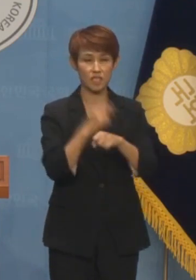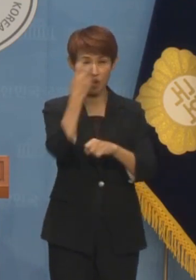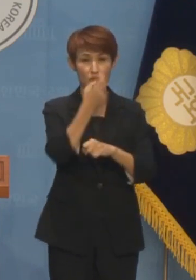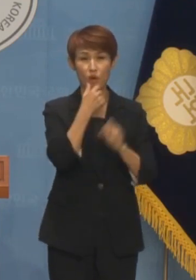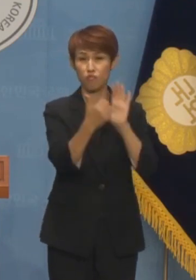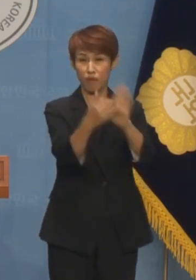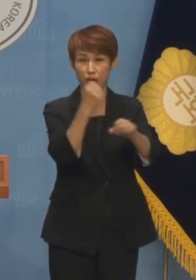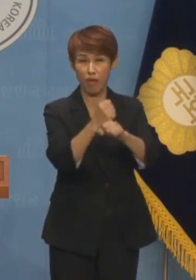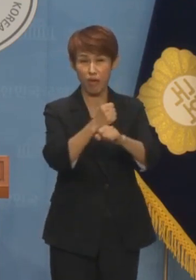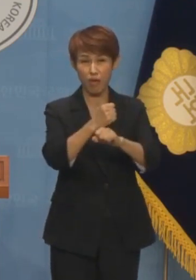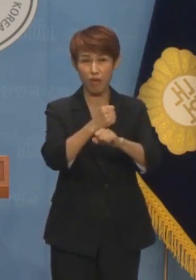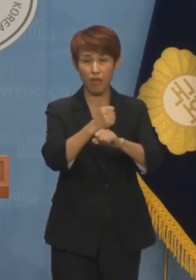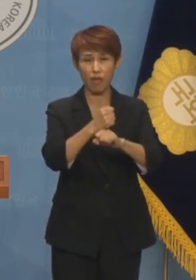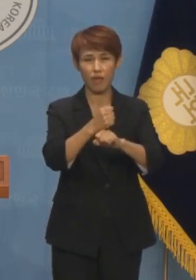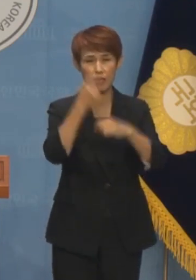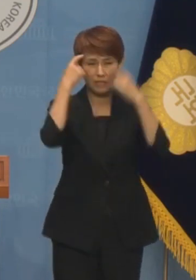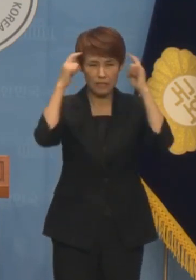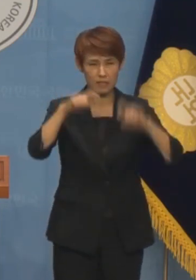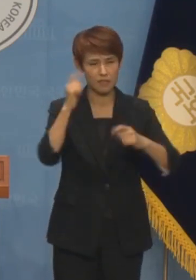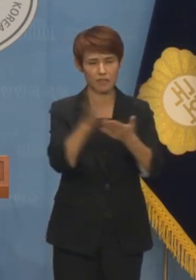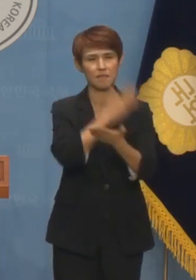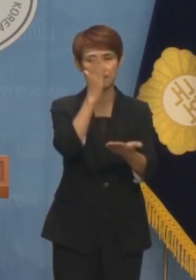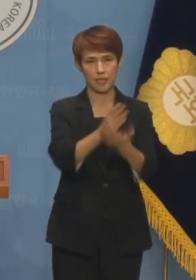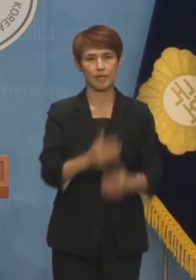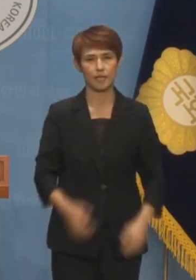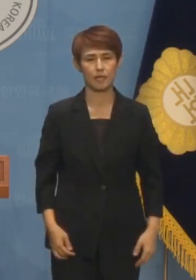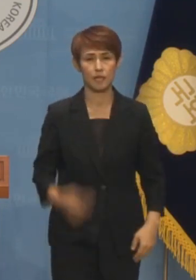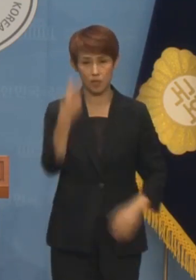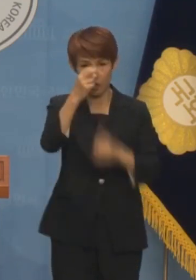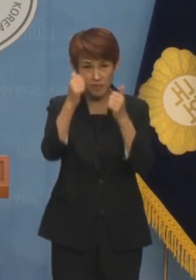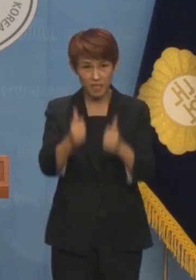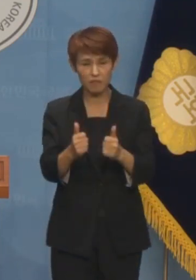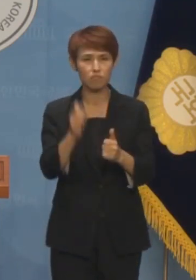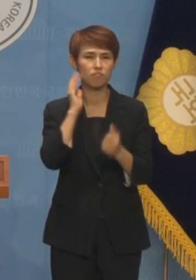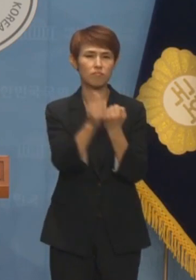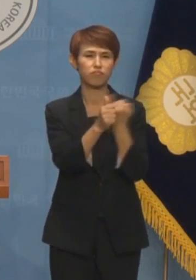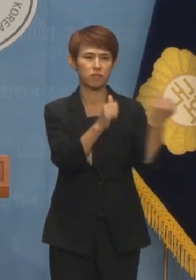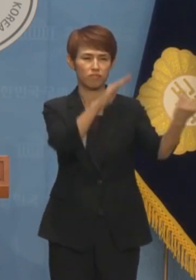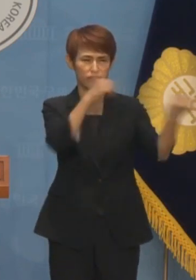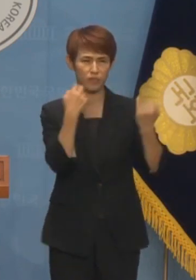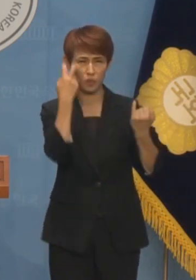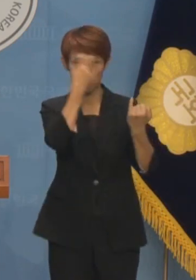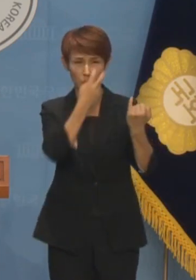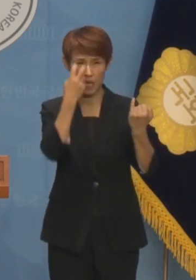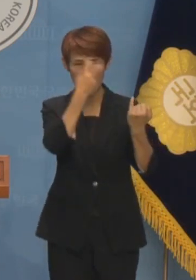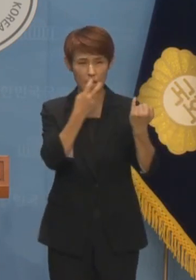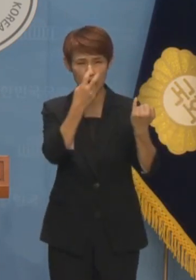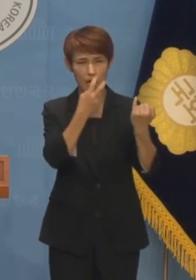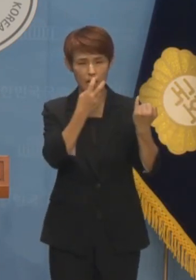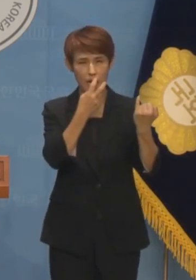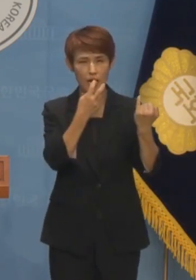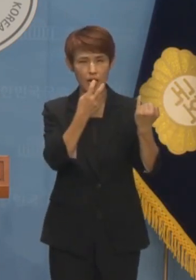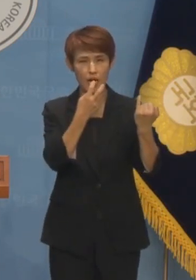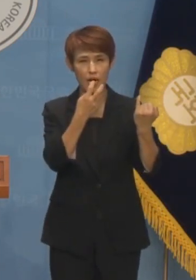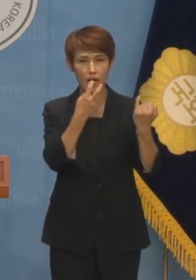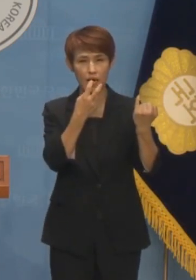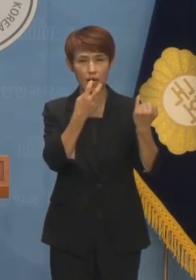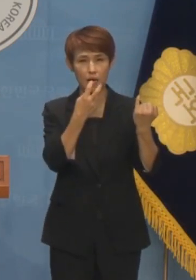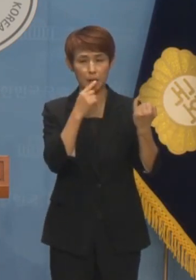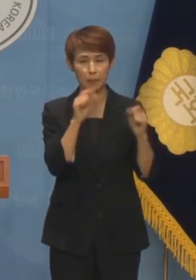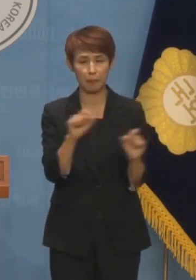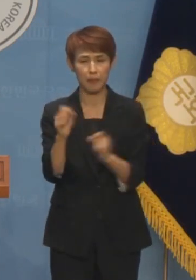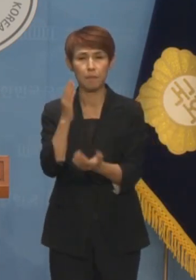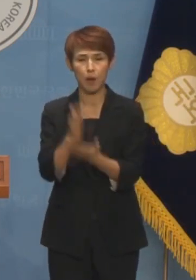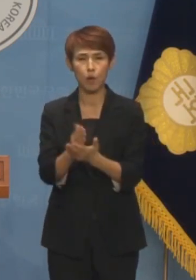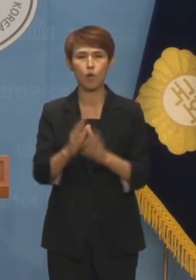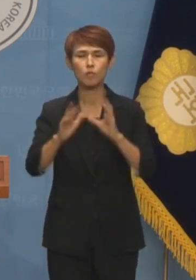하지 않길 바랍니다. 검찰은 더 이상 김건희 여사 소환 조사로 간보지 말고 국민이